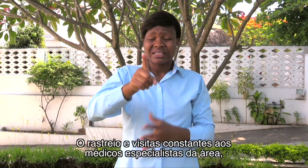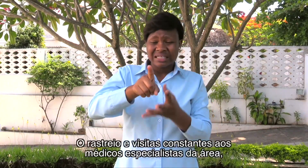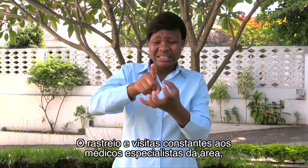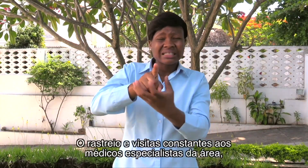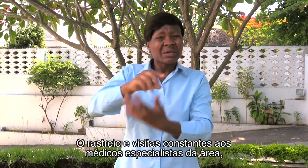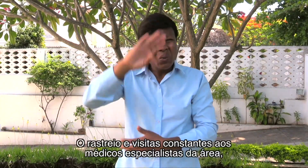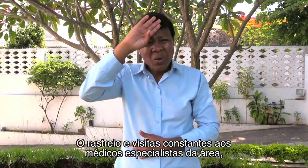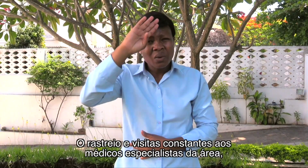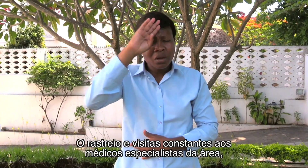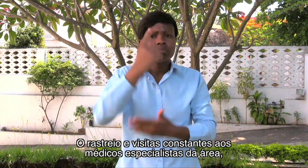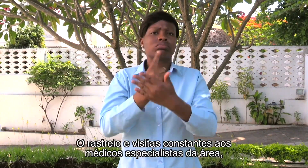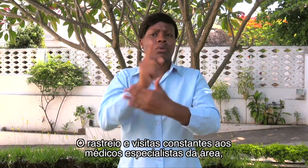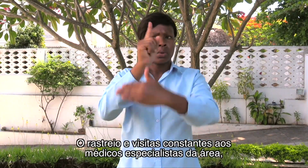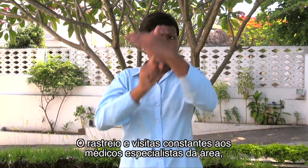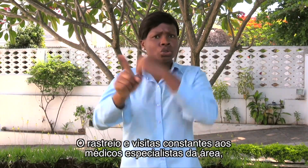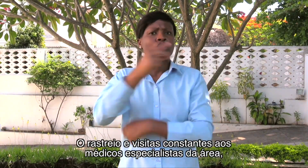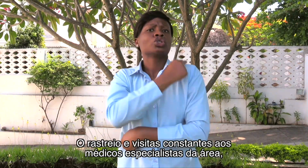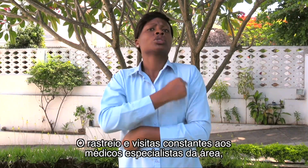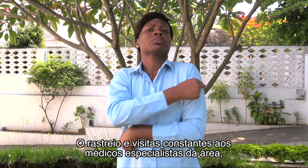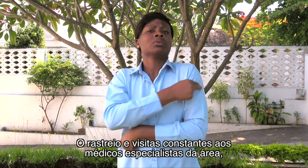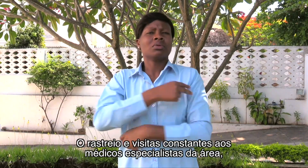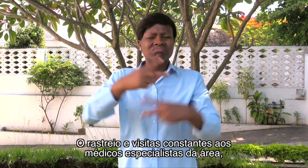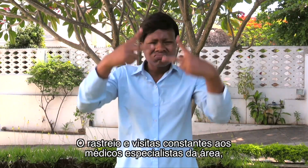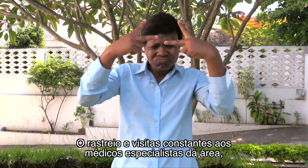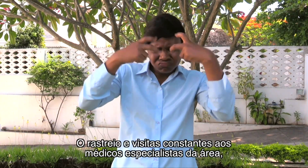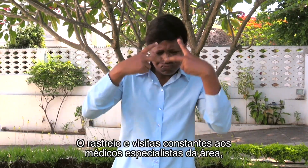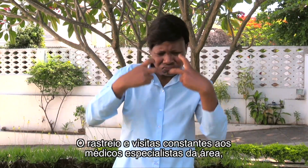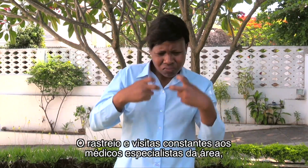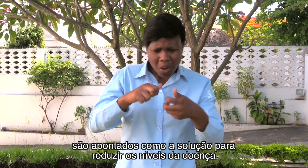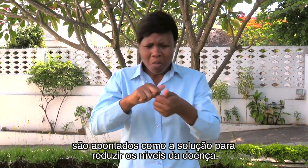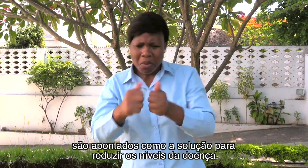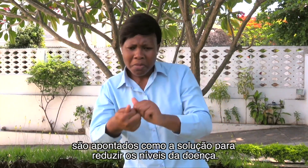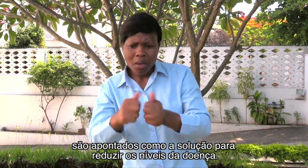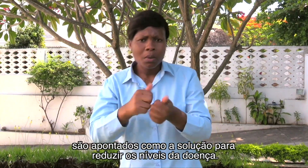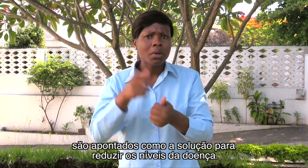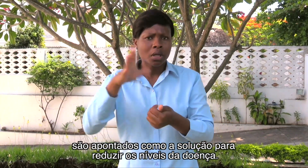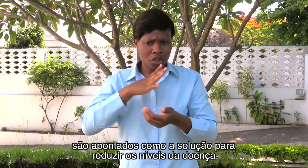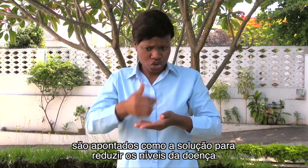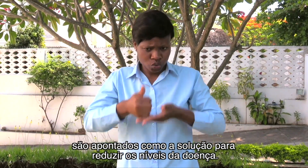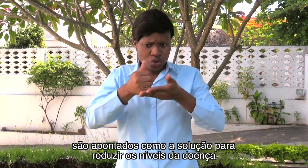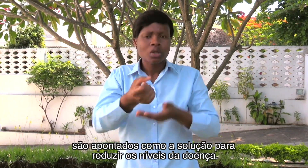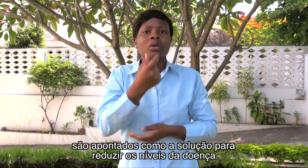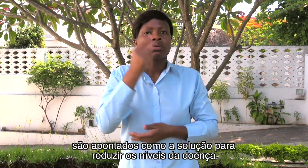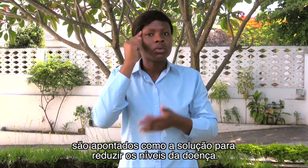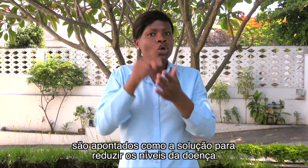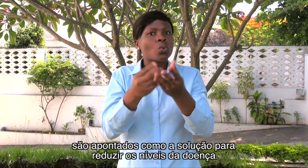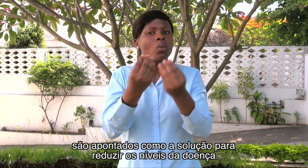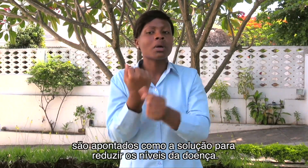O rastreio e visitas constantes aos médicos e especialistas da área são apontados como a solução para reduzir os níveis